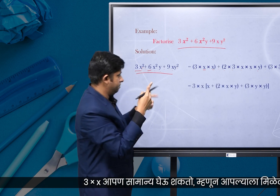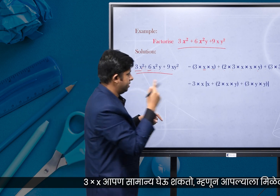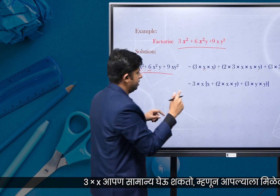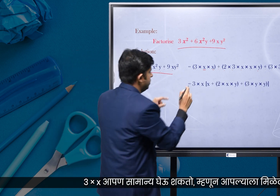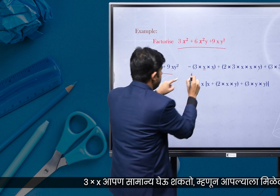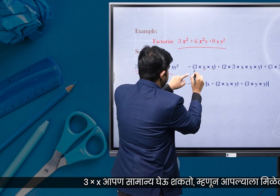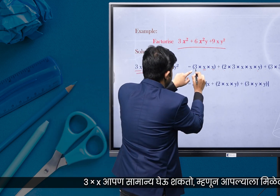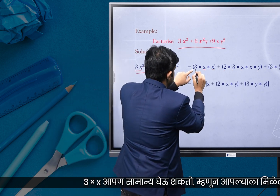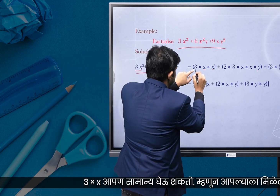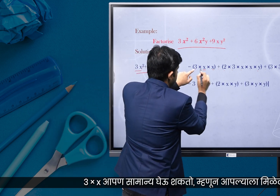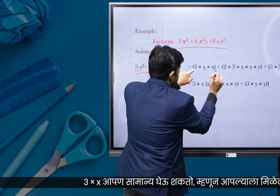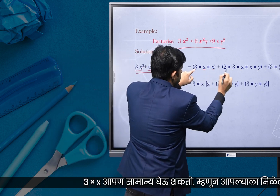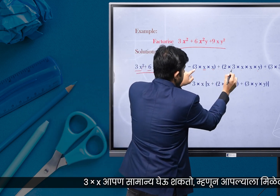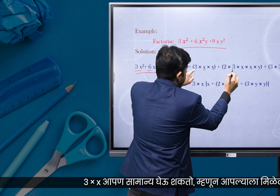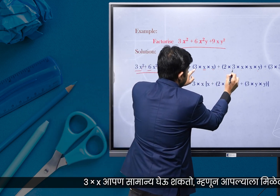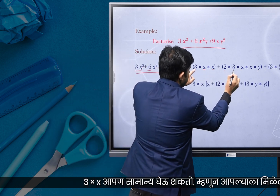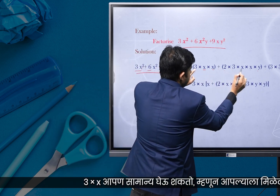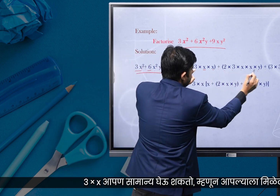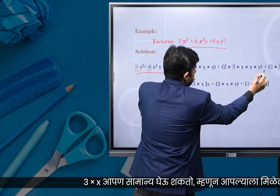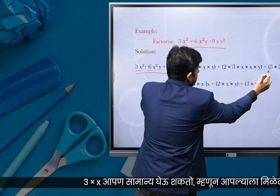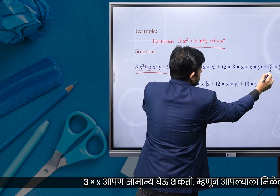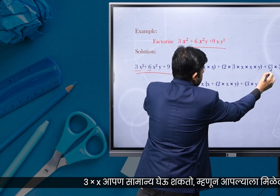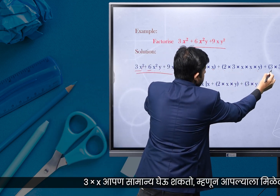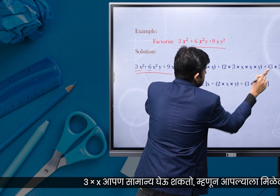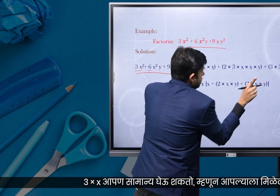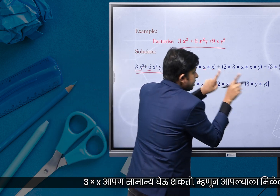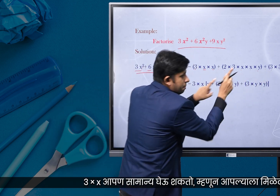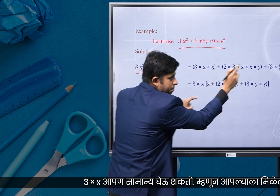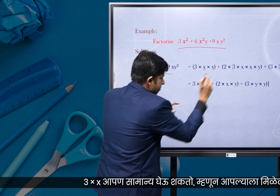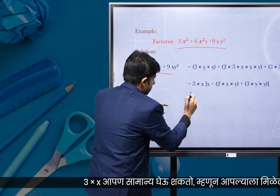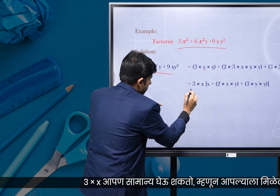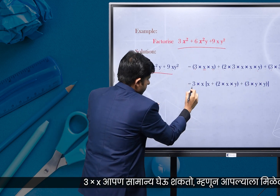तीन गुणिले x आपण सामान्य घेऊ शकतो, म्हणून आपल्याला मिळेल